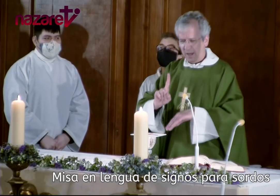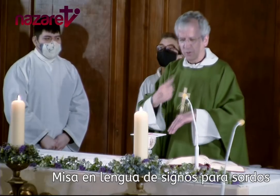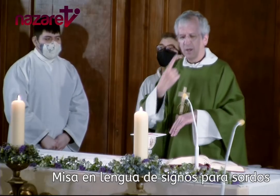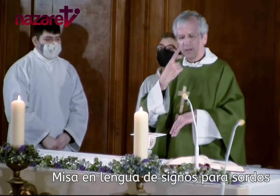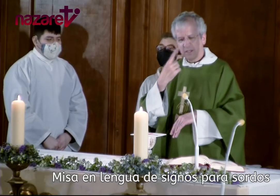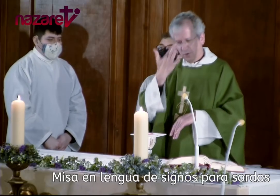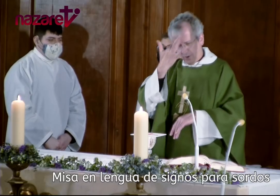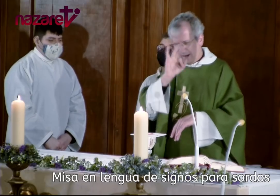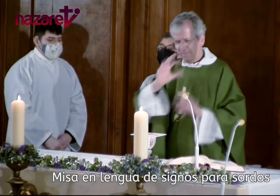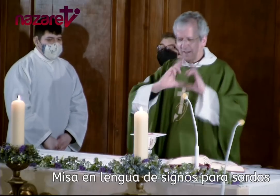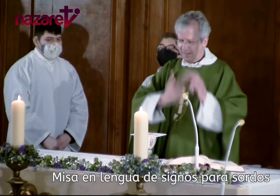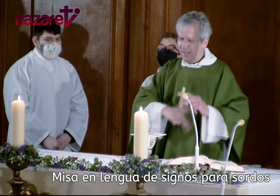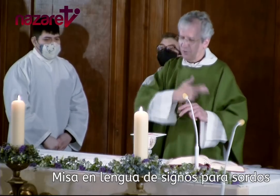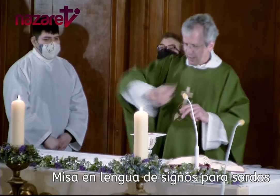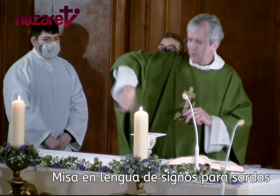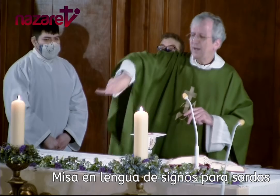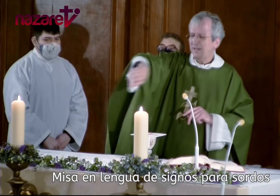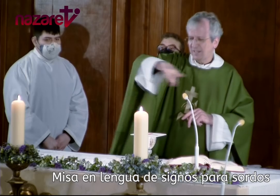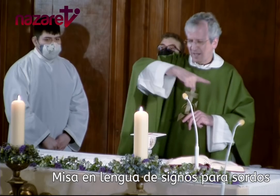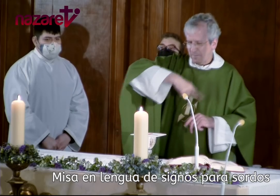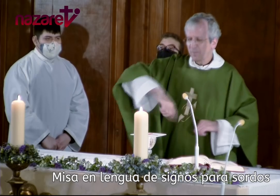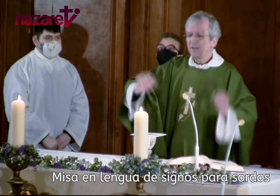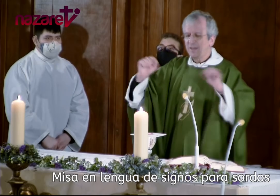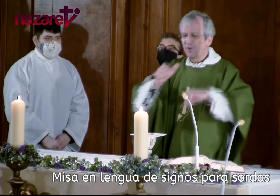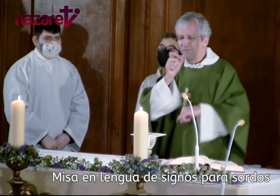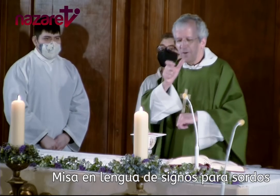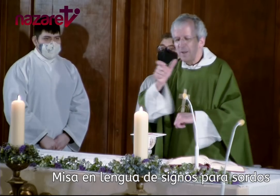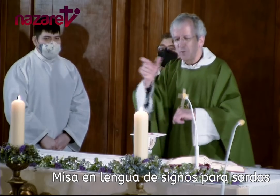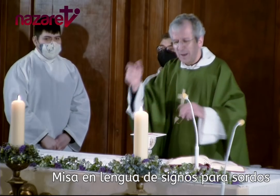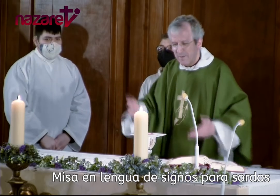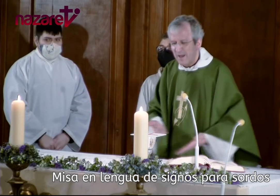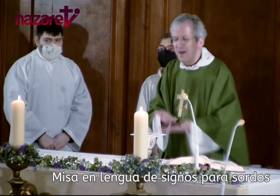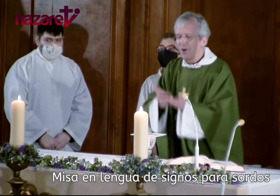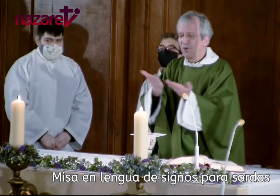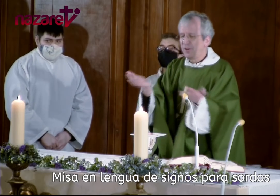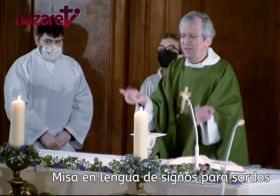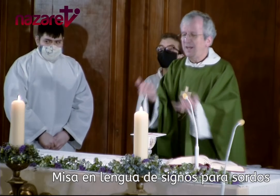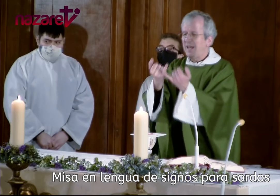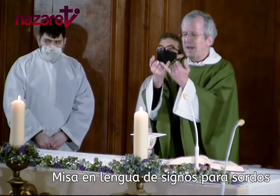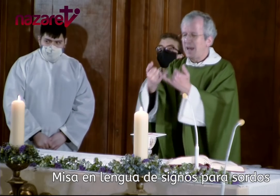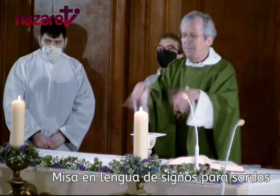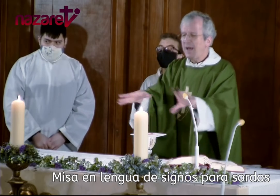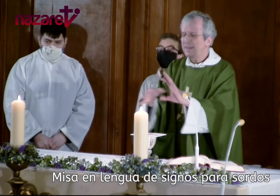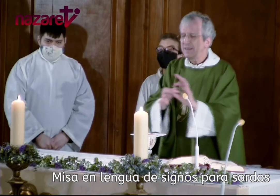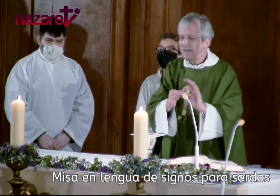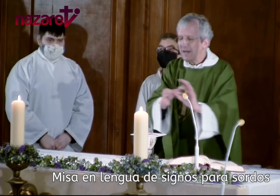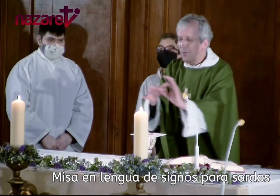pecados, sino la fe de toda tu Iglesia, y conforme a tu palabra, concédele la paz y la